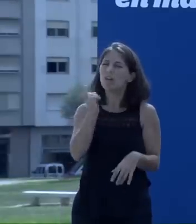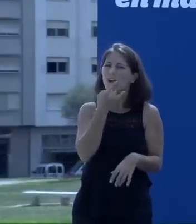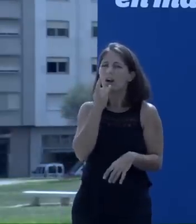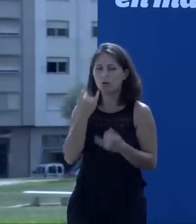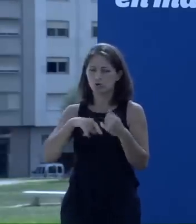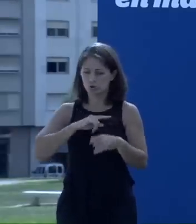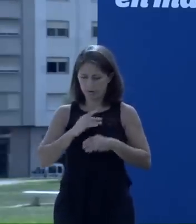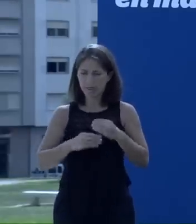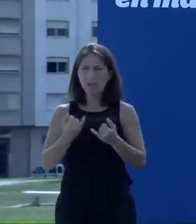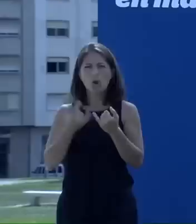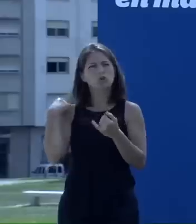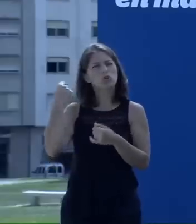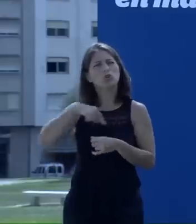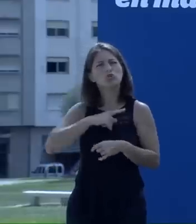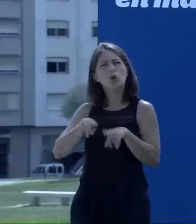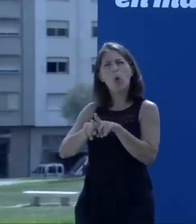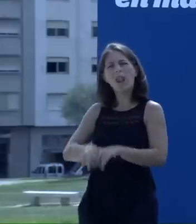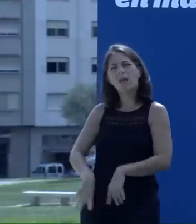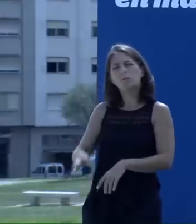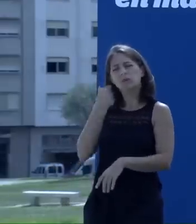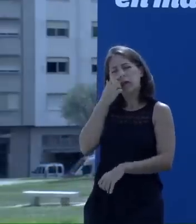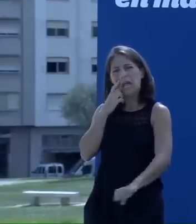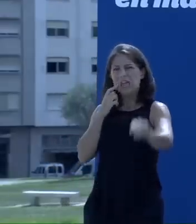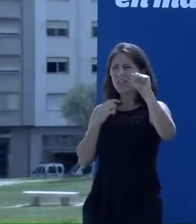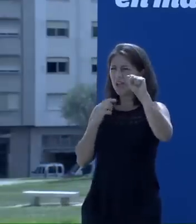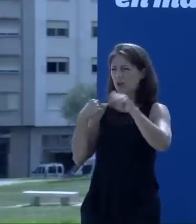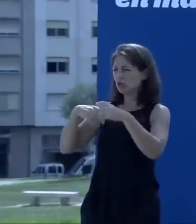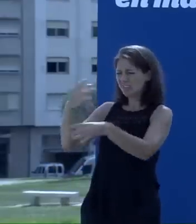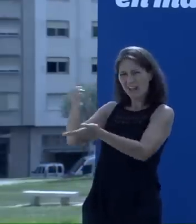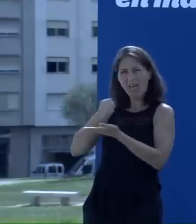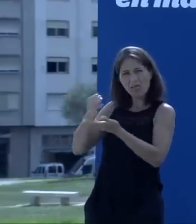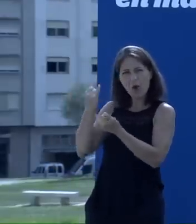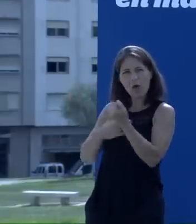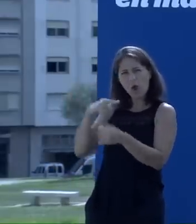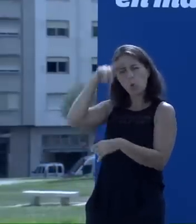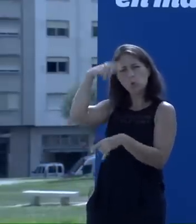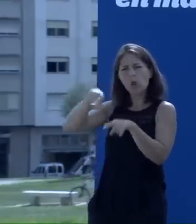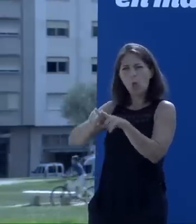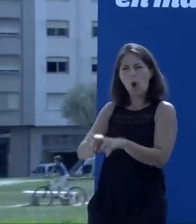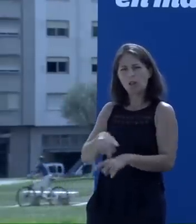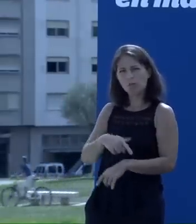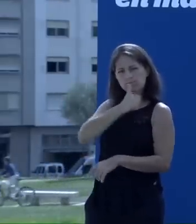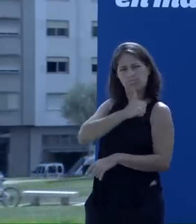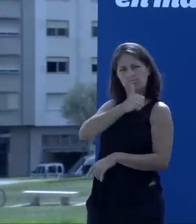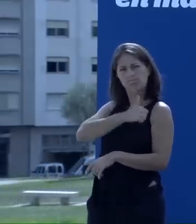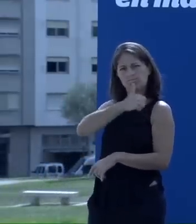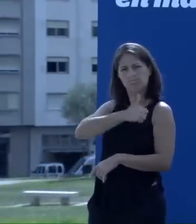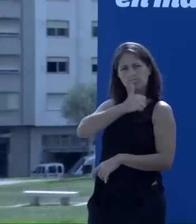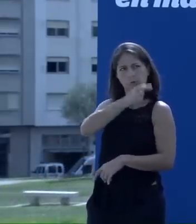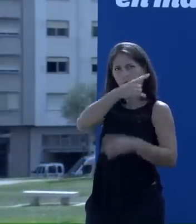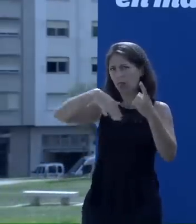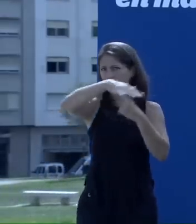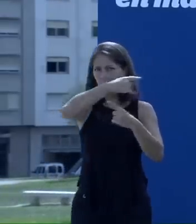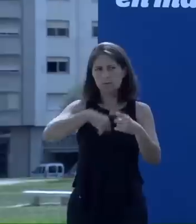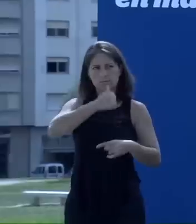dunha tradición de esquerda que fixo apoloxía da derrota e creou a cultura de resistencia ao seu redor. Somos en